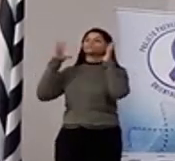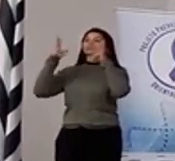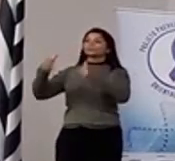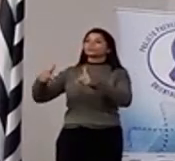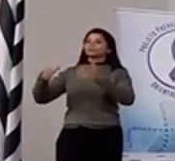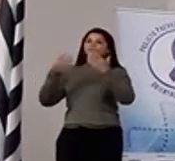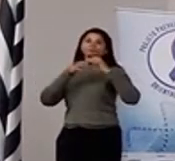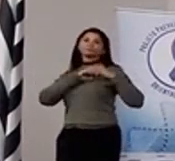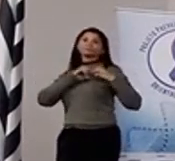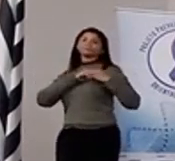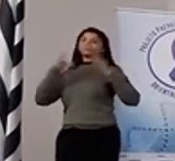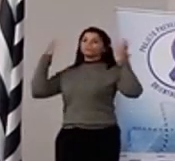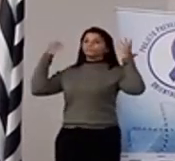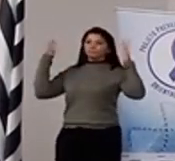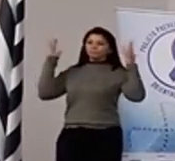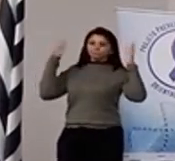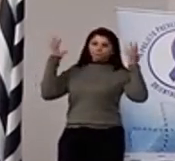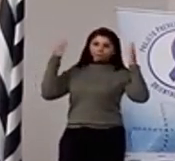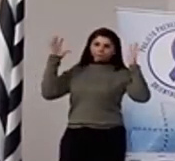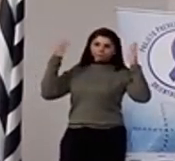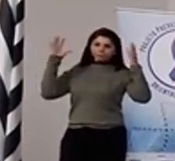obrigada.